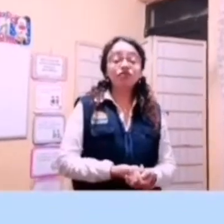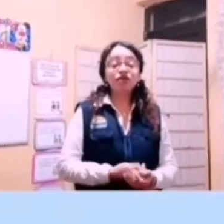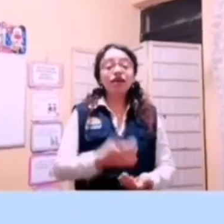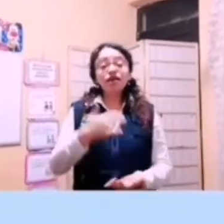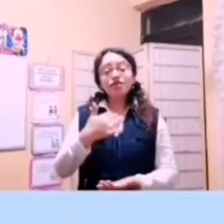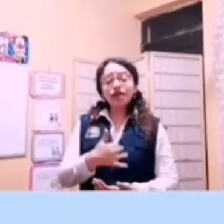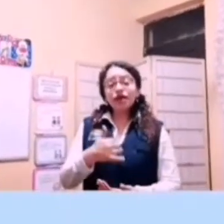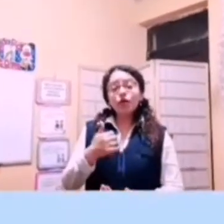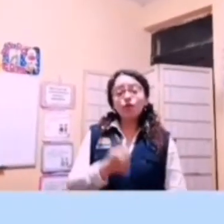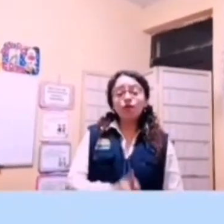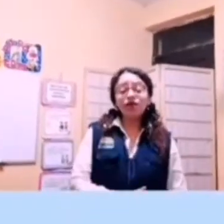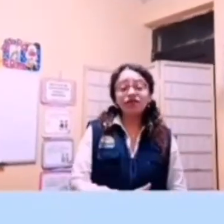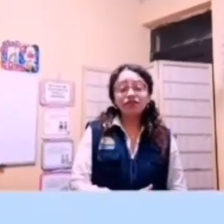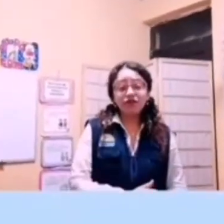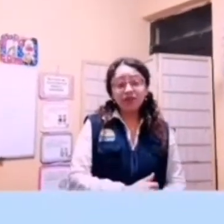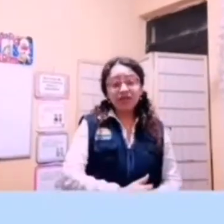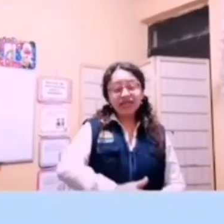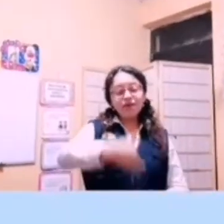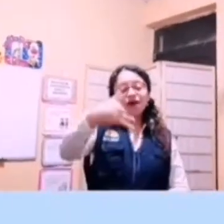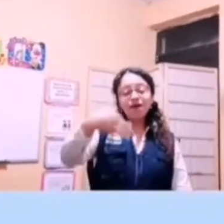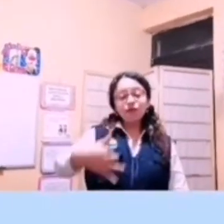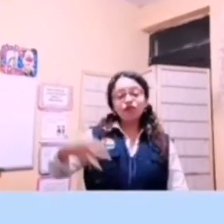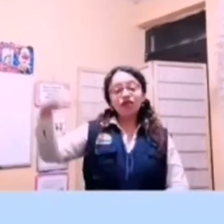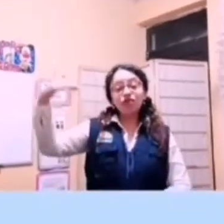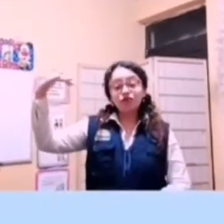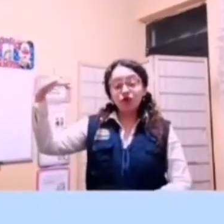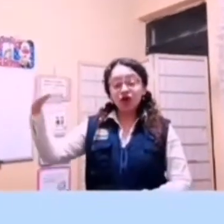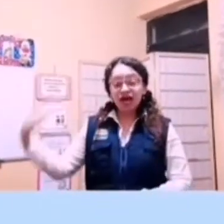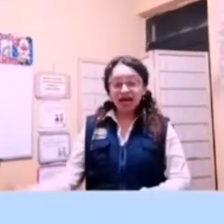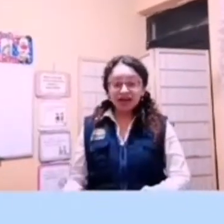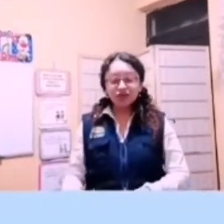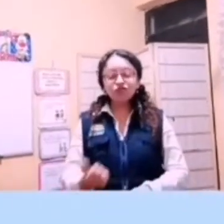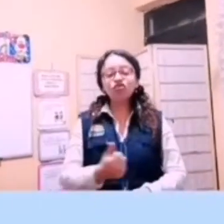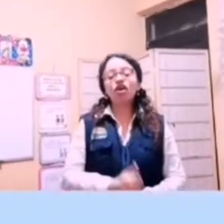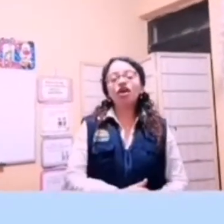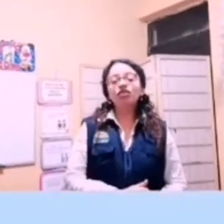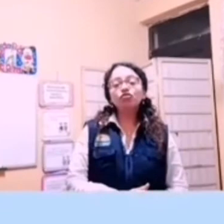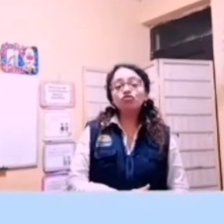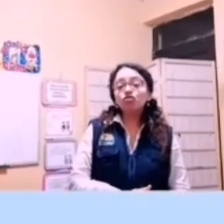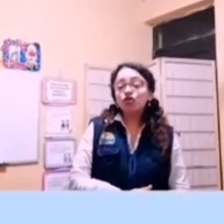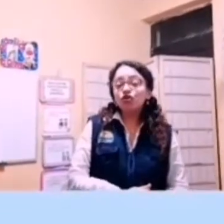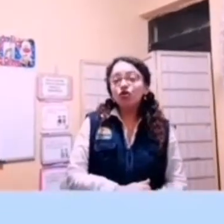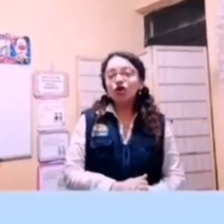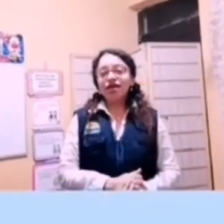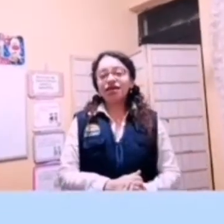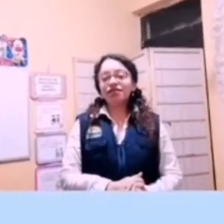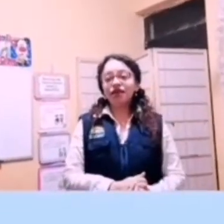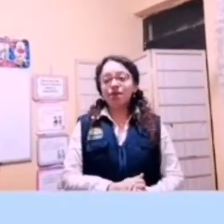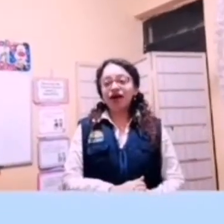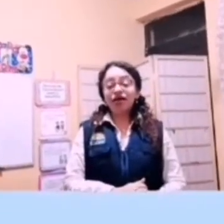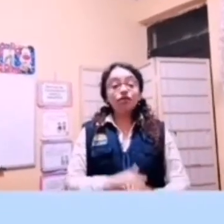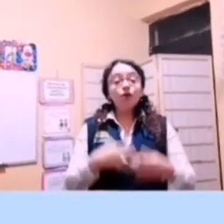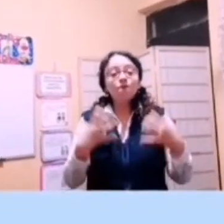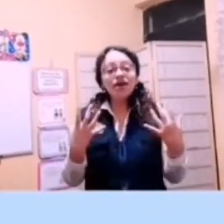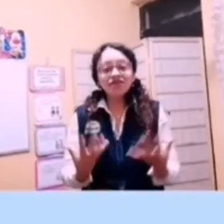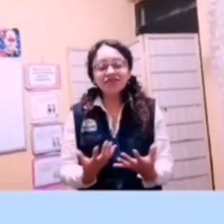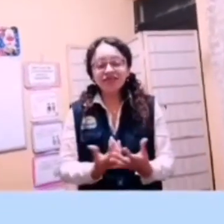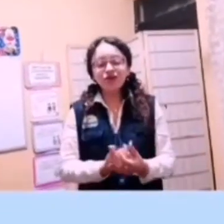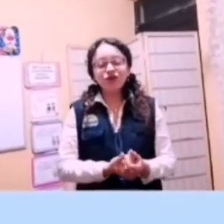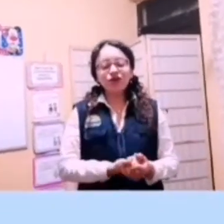Ya que como padres De familia Vamos a enfocarnos No solo En el tema Doméstico ¿No? De